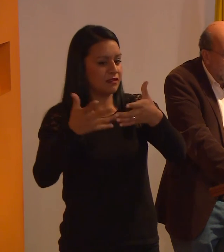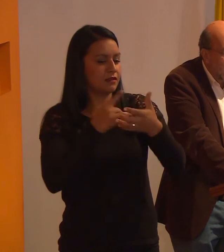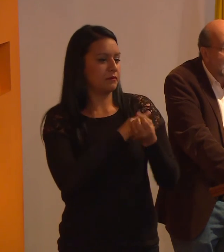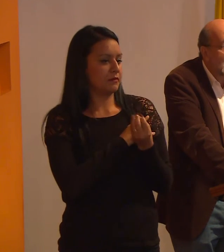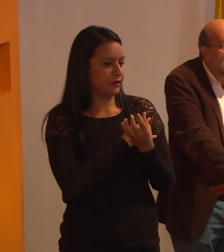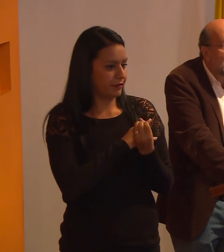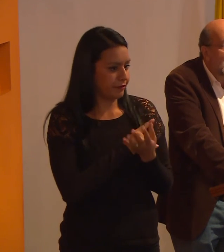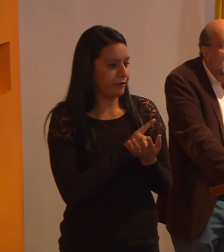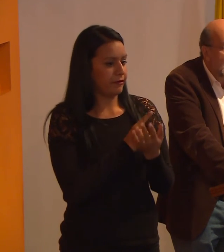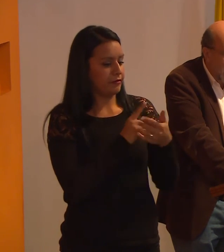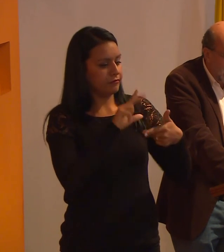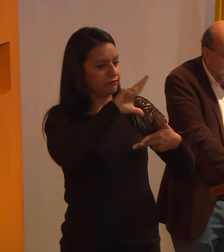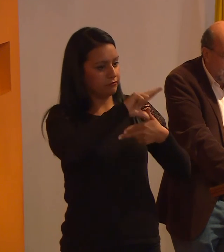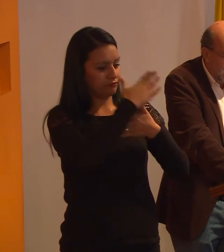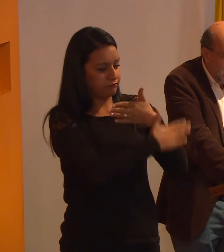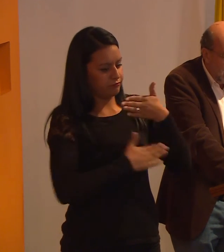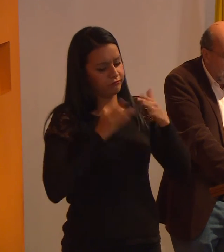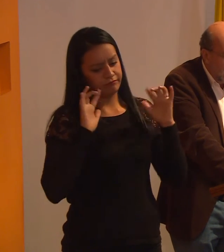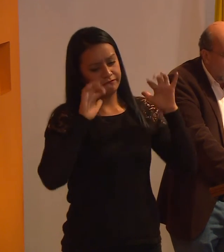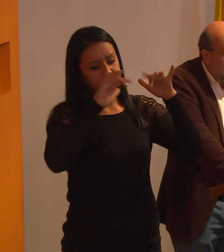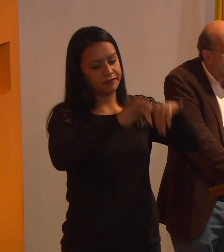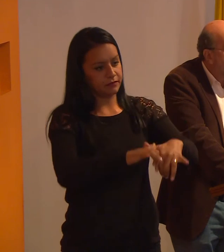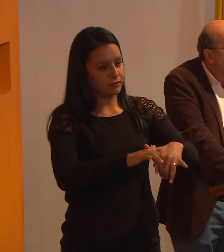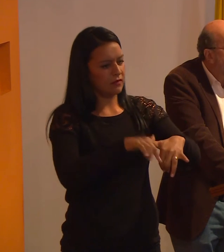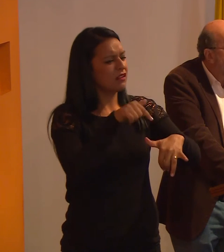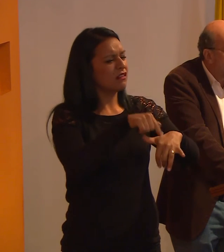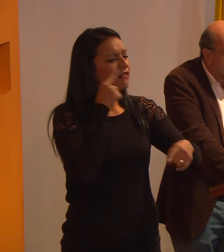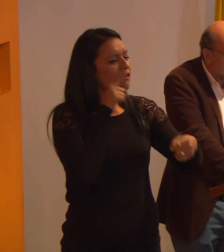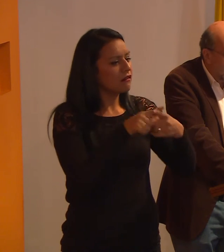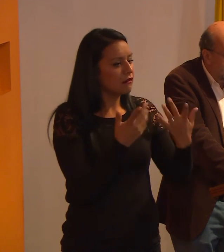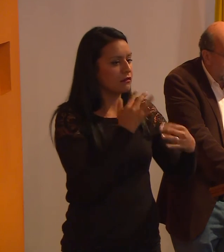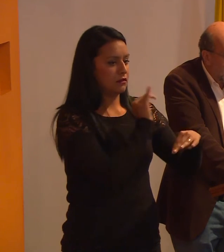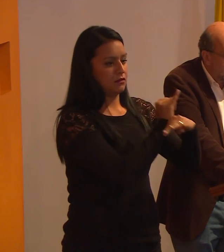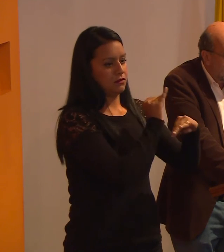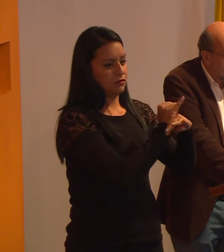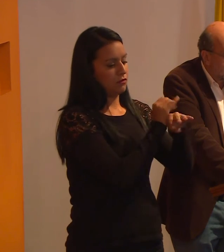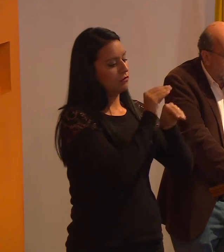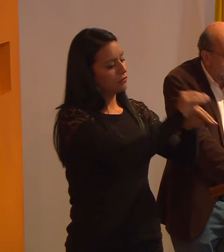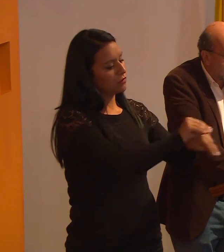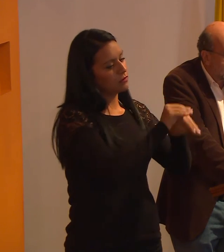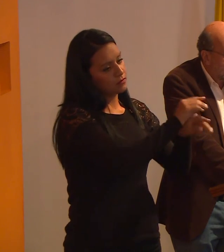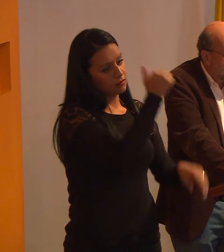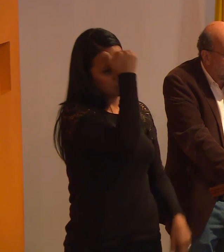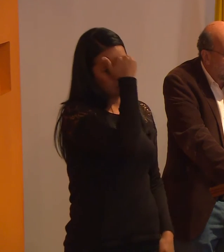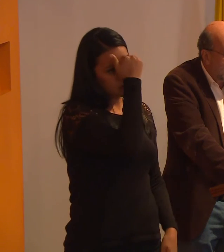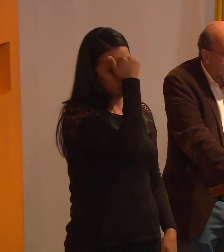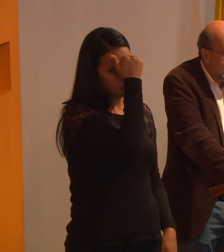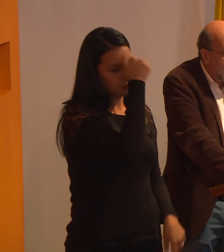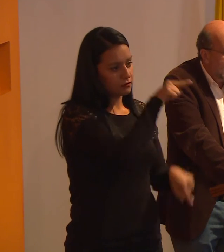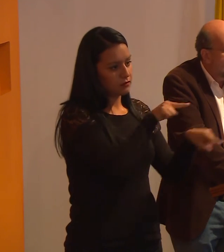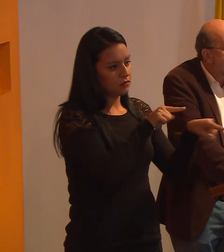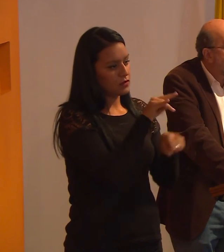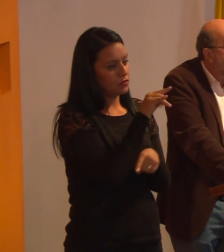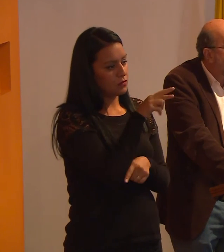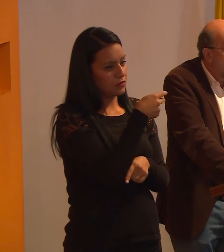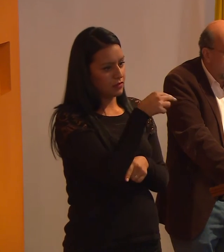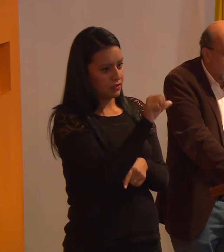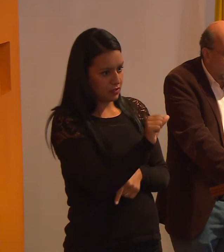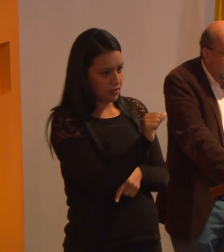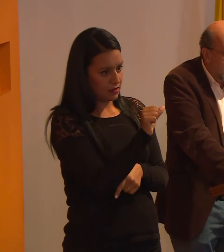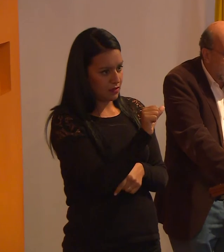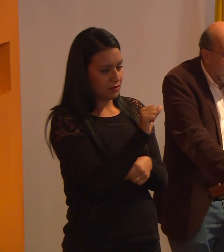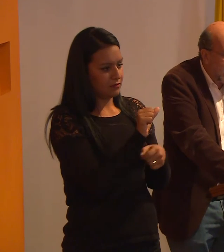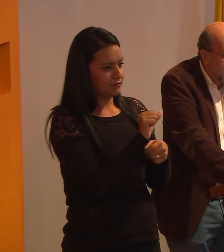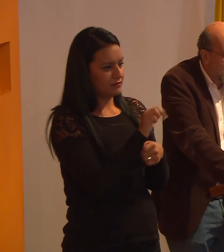pedagógicas latinoamericanas. Con el Instituto de Formación Docente Salomón Ureña de